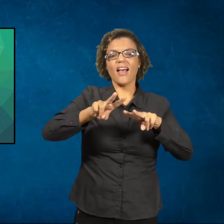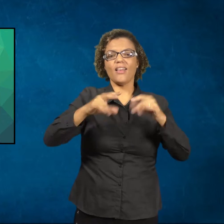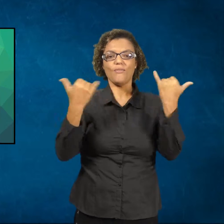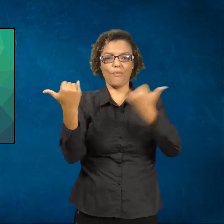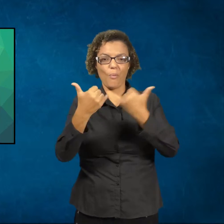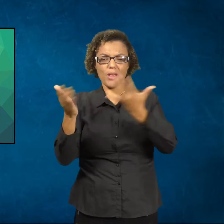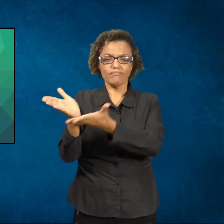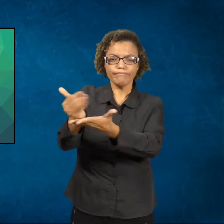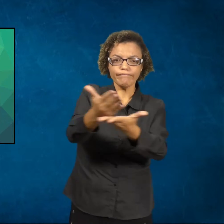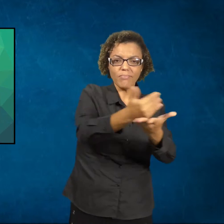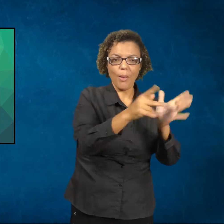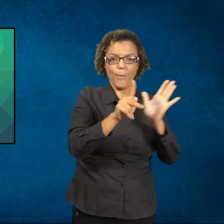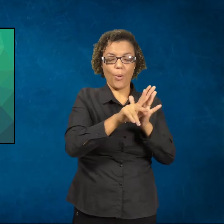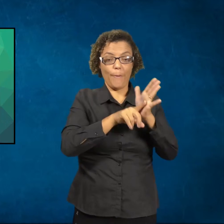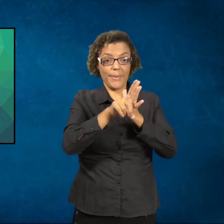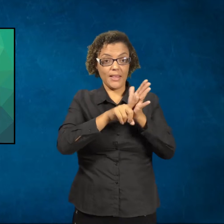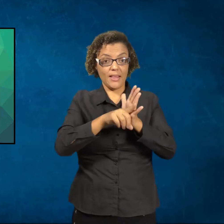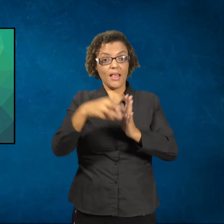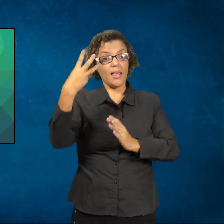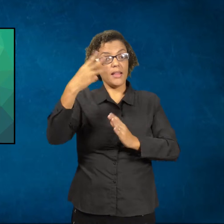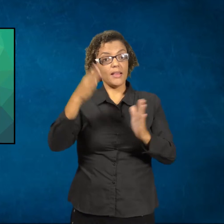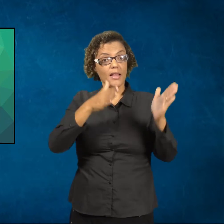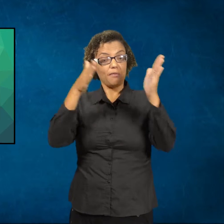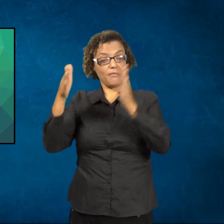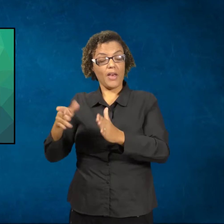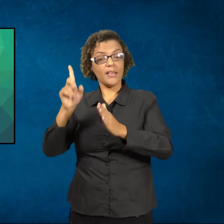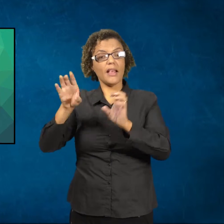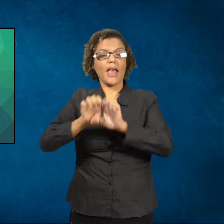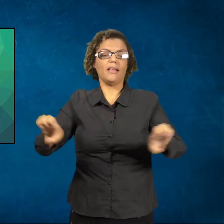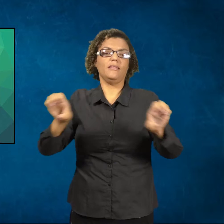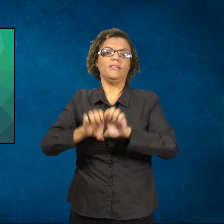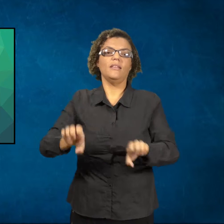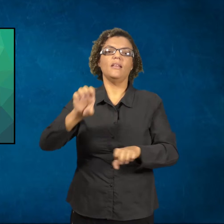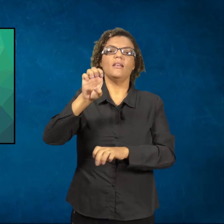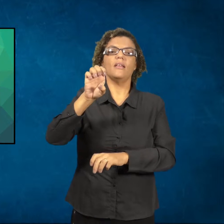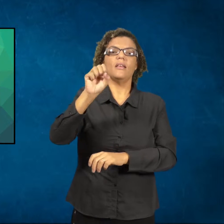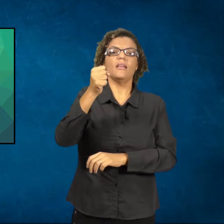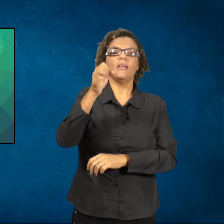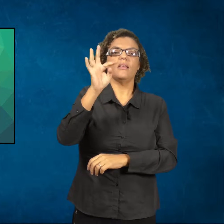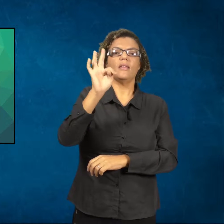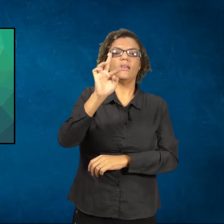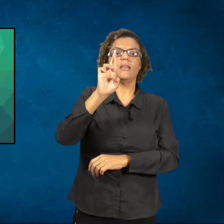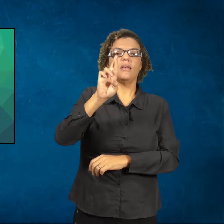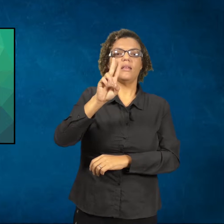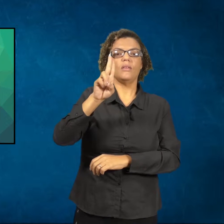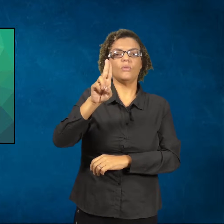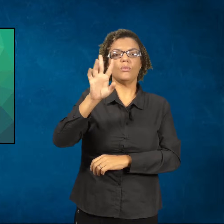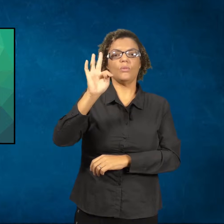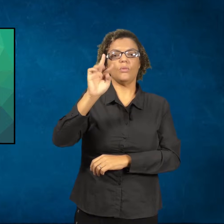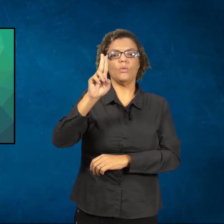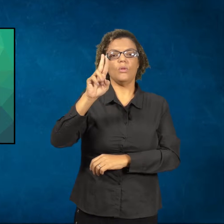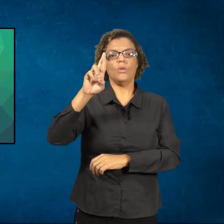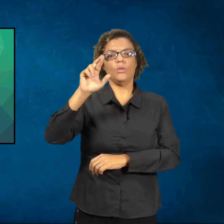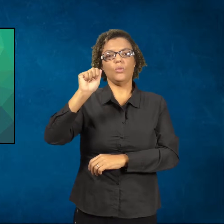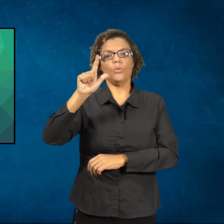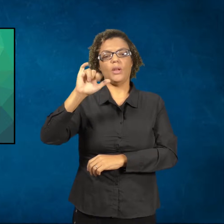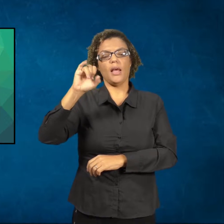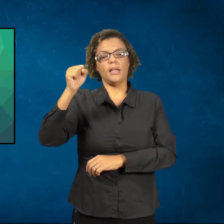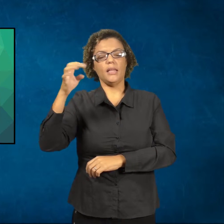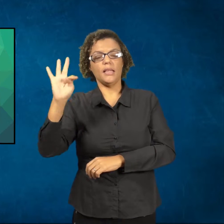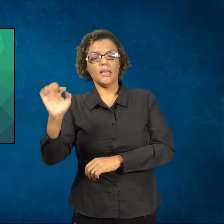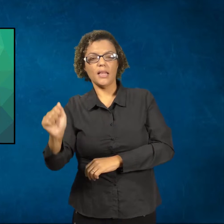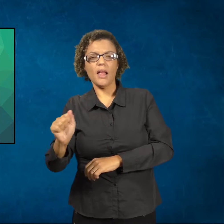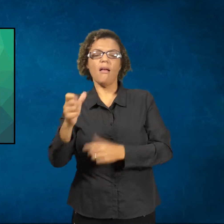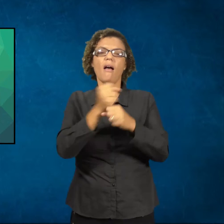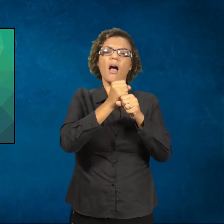e muito grande fase, que é a fase estruturalista, que vai dos anos 1940 até 1960. E a fase